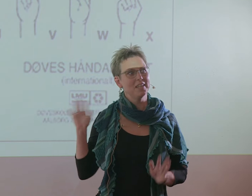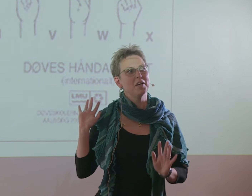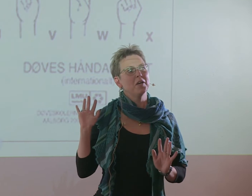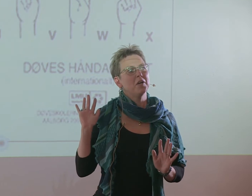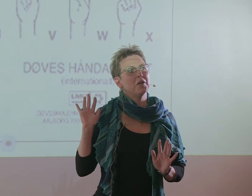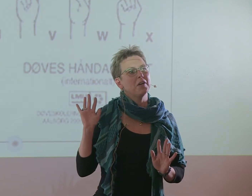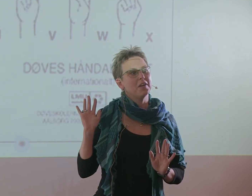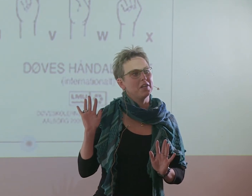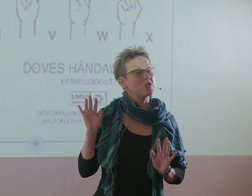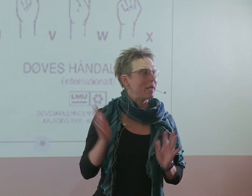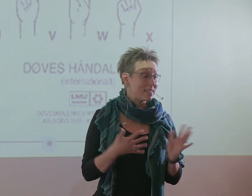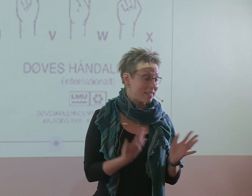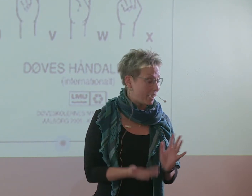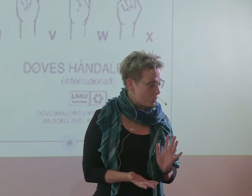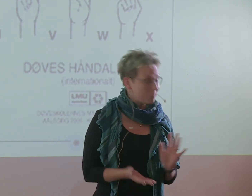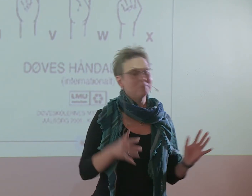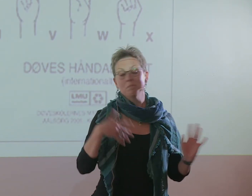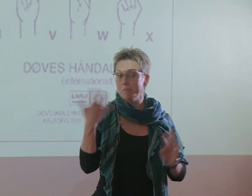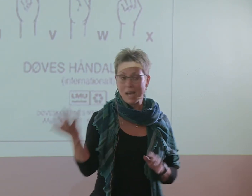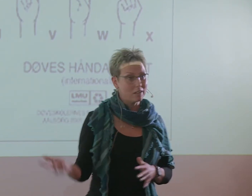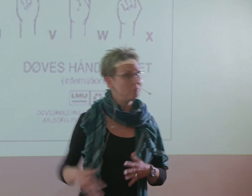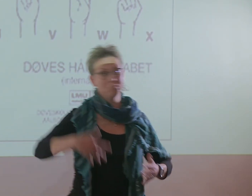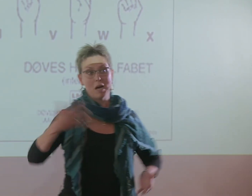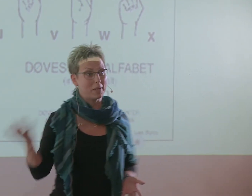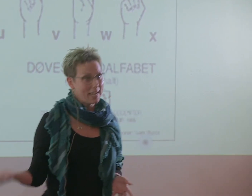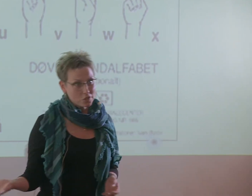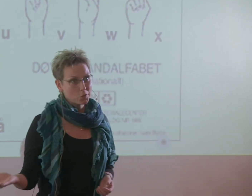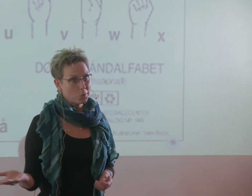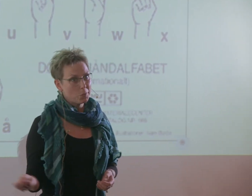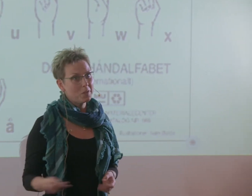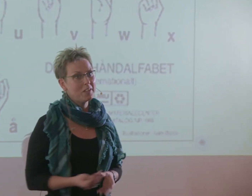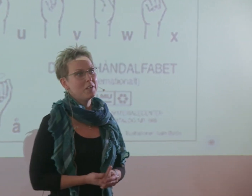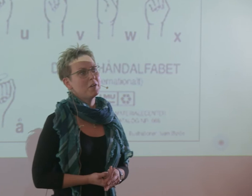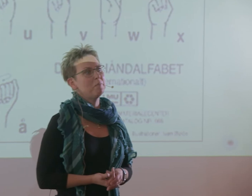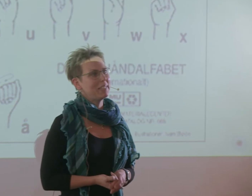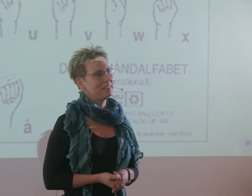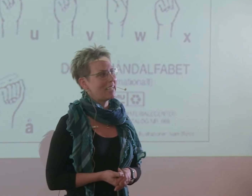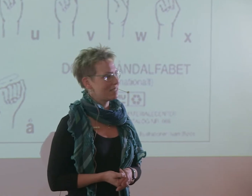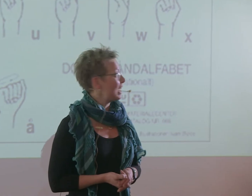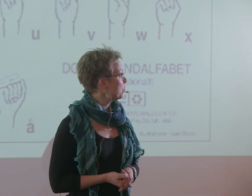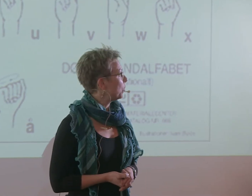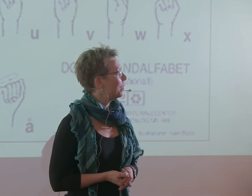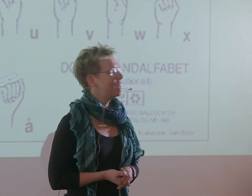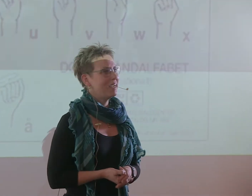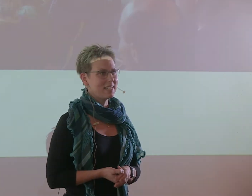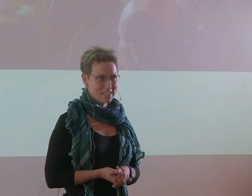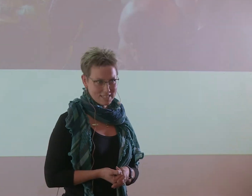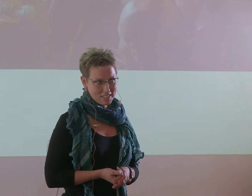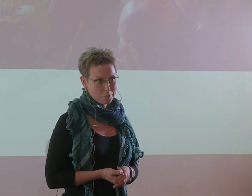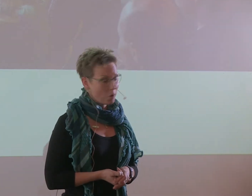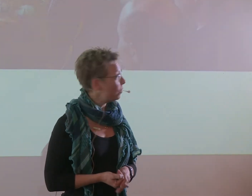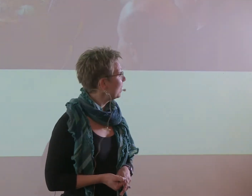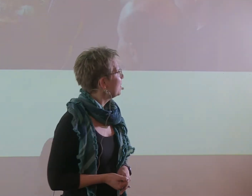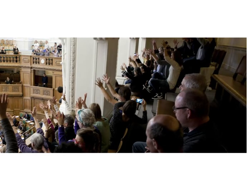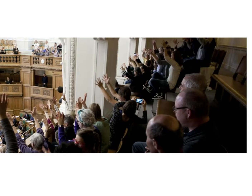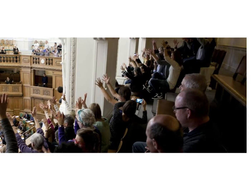internationalt, så man kan stave med andre amerikanske døve, men dansk tegnsprog er et